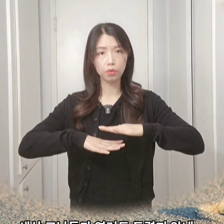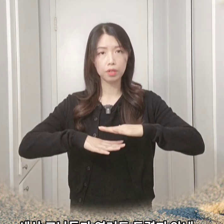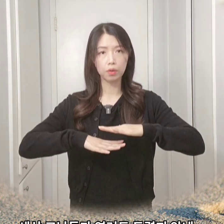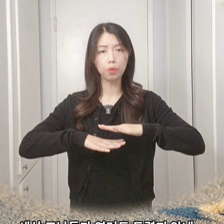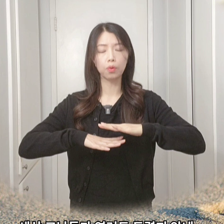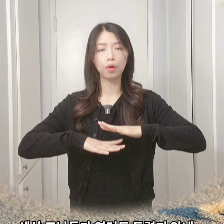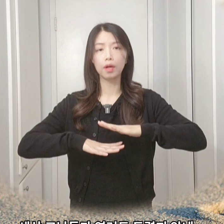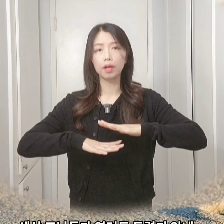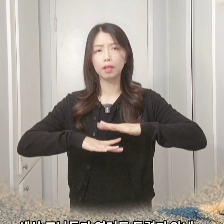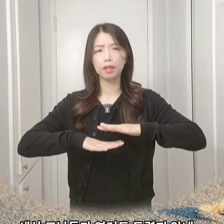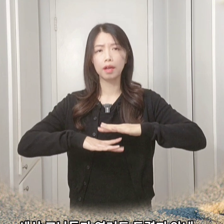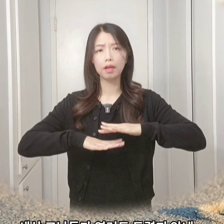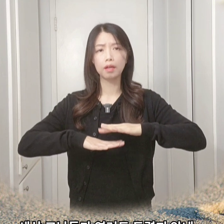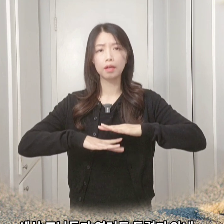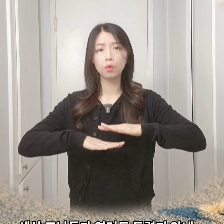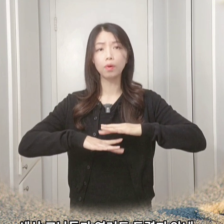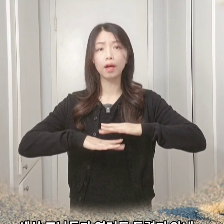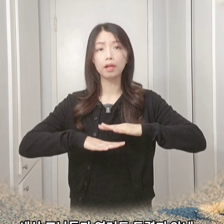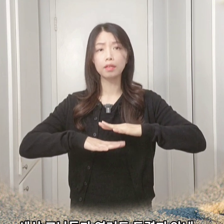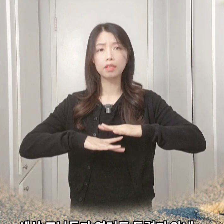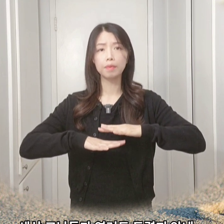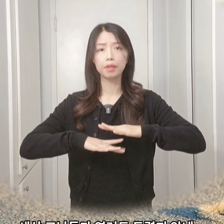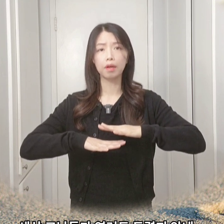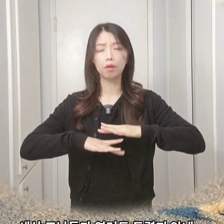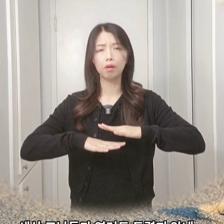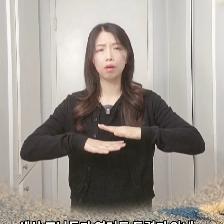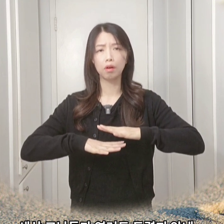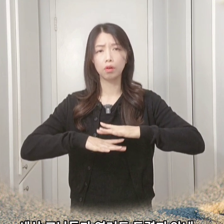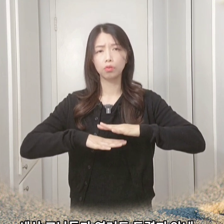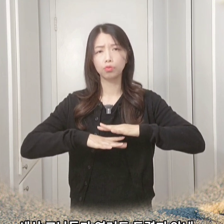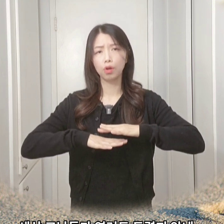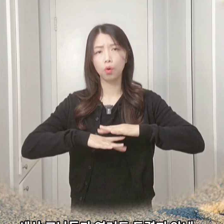위아래로 두시고 이때 손가락을 흔드시면 돼요.